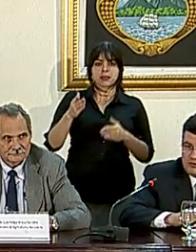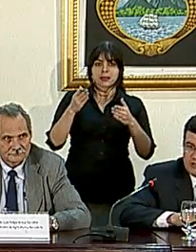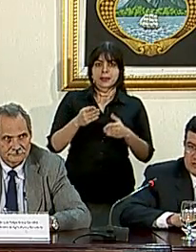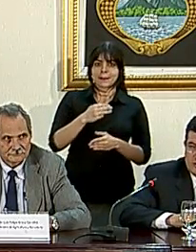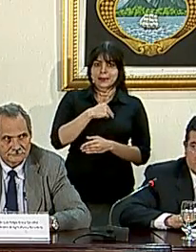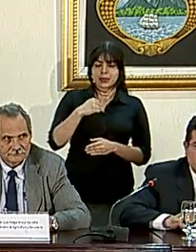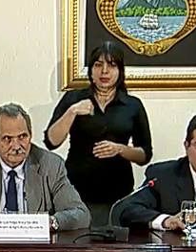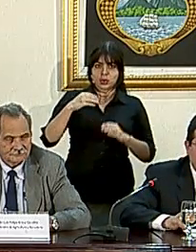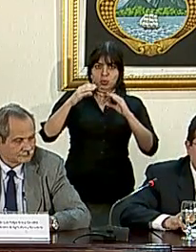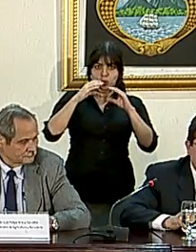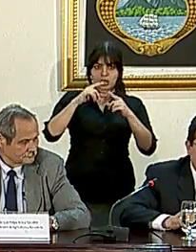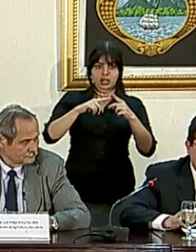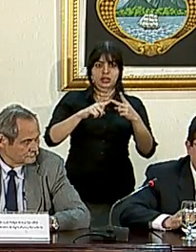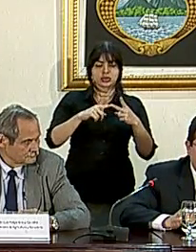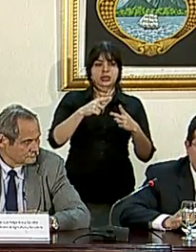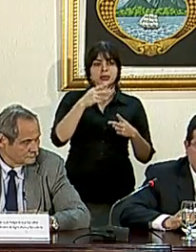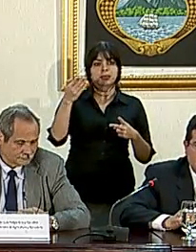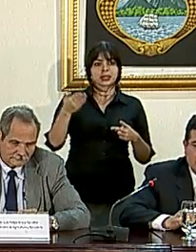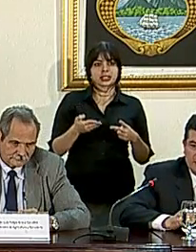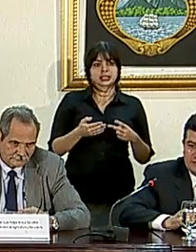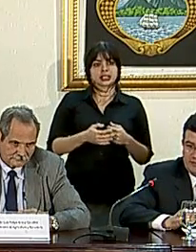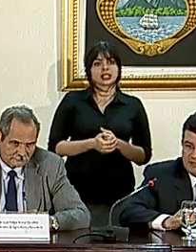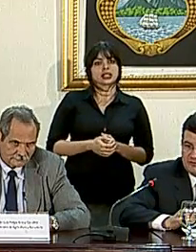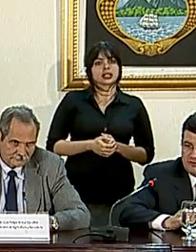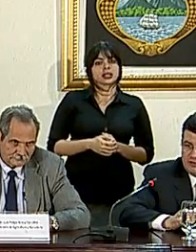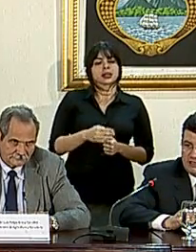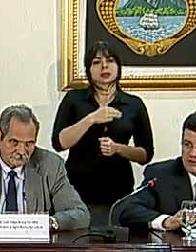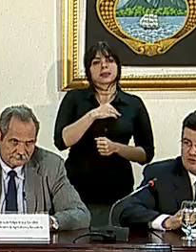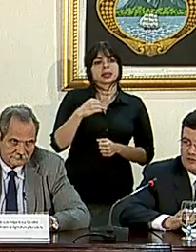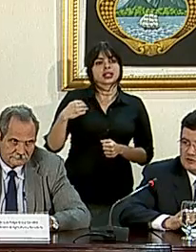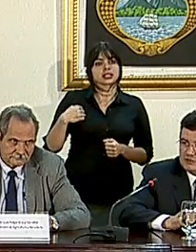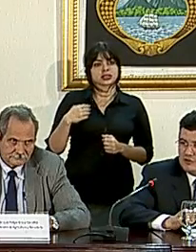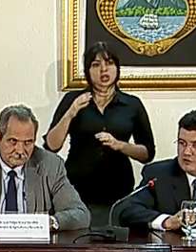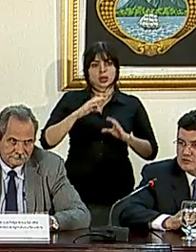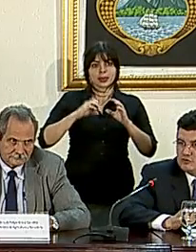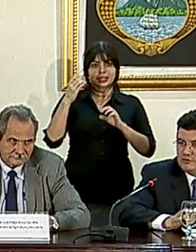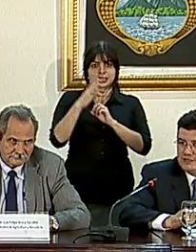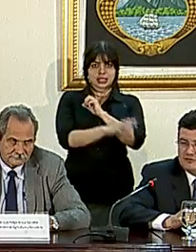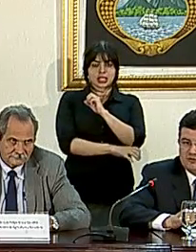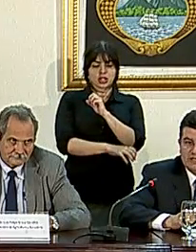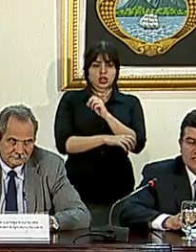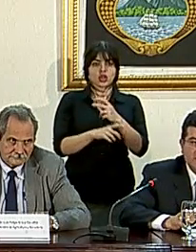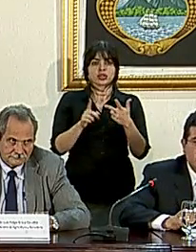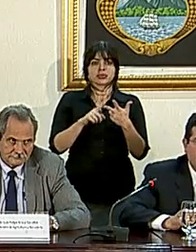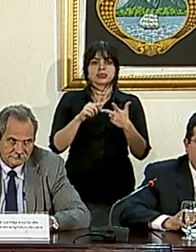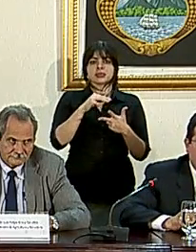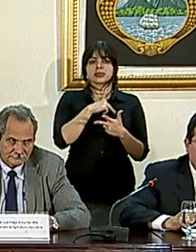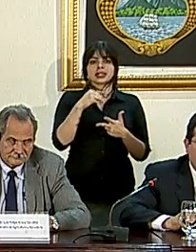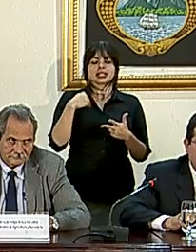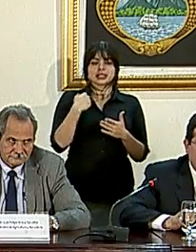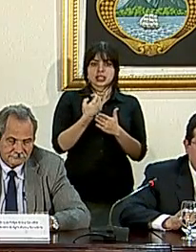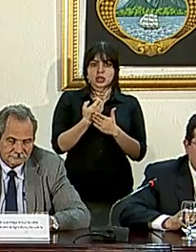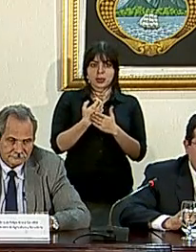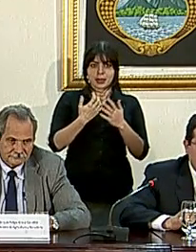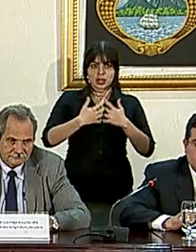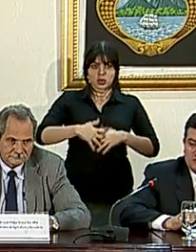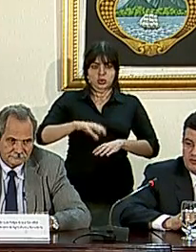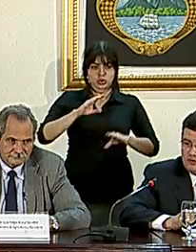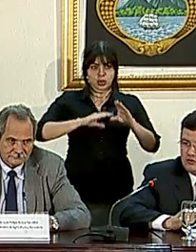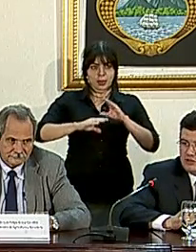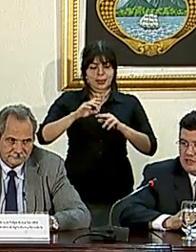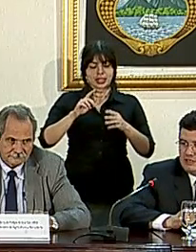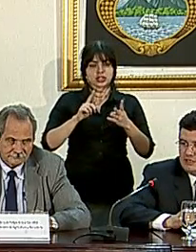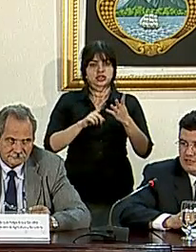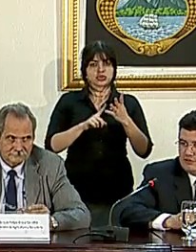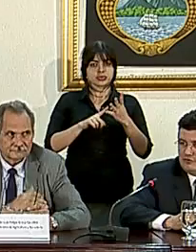el ministro de Comunicación, estuvo presente el ministro del Comercio Exterior, estuvo el ministro de Economía, Industria y Comercio,